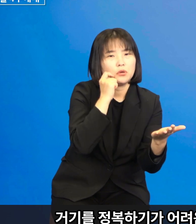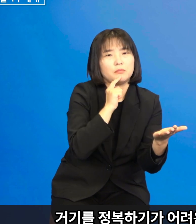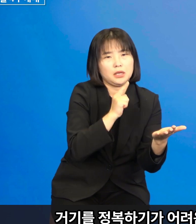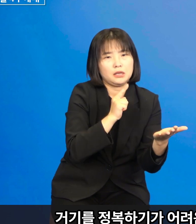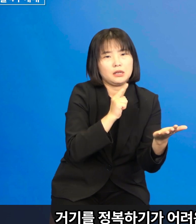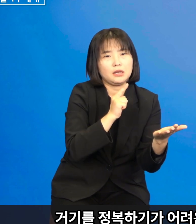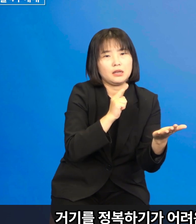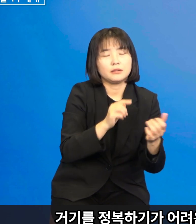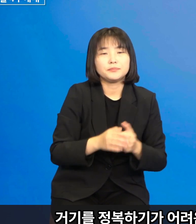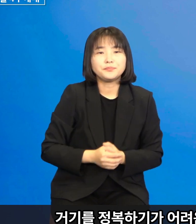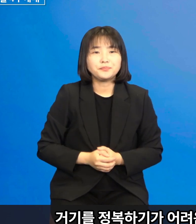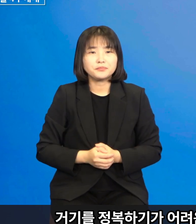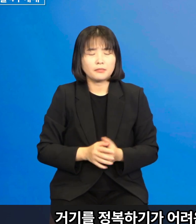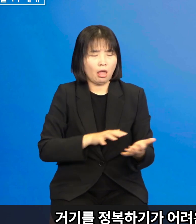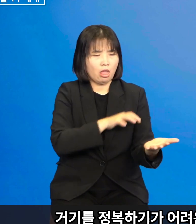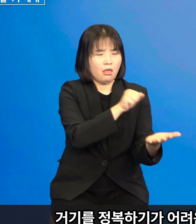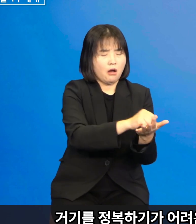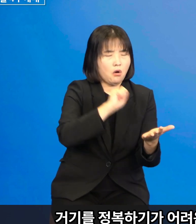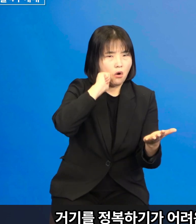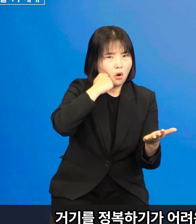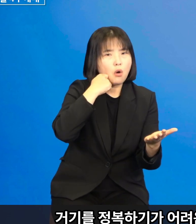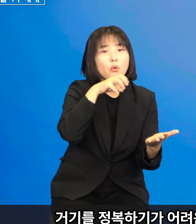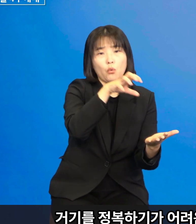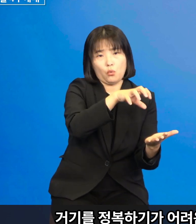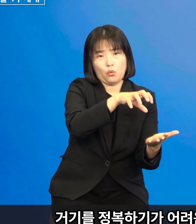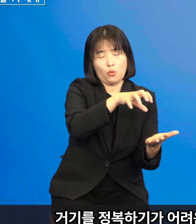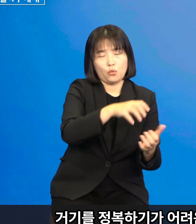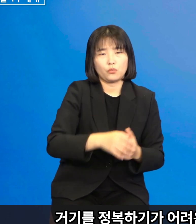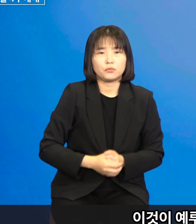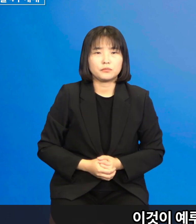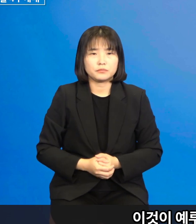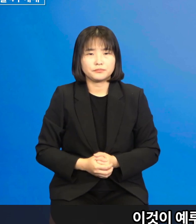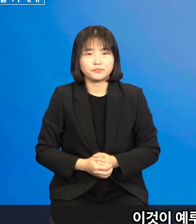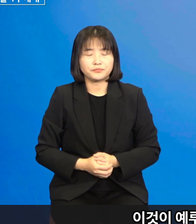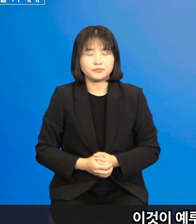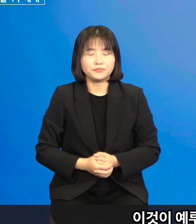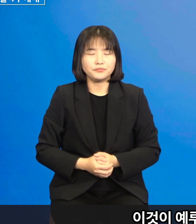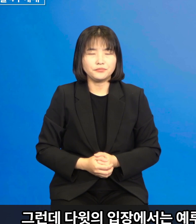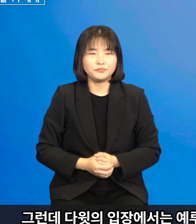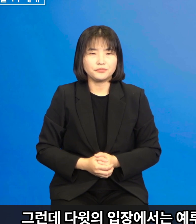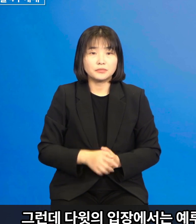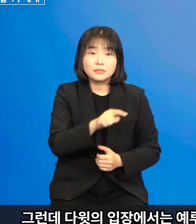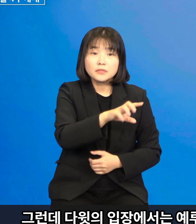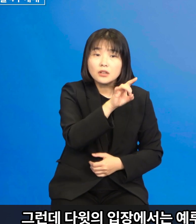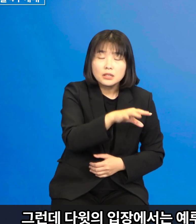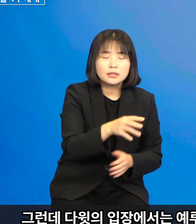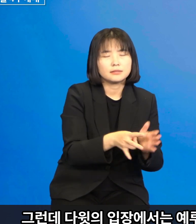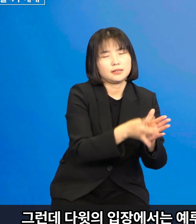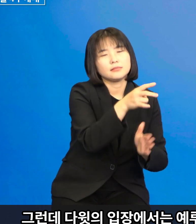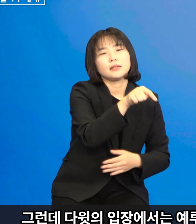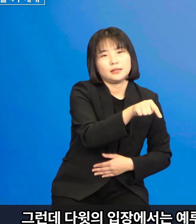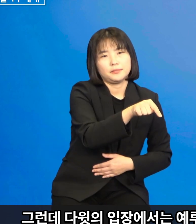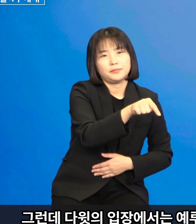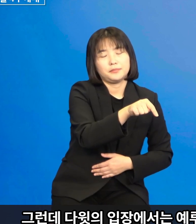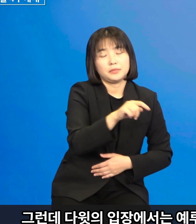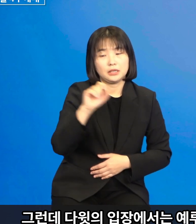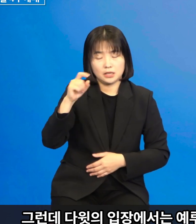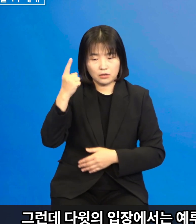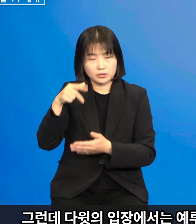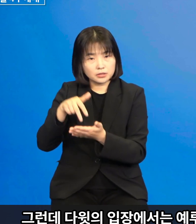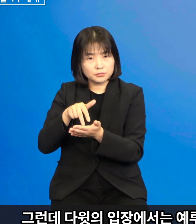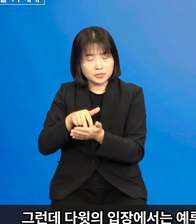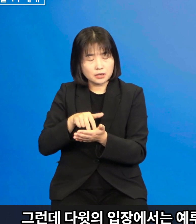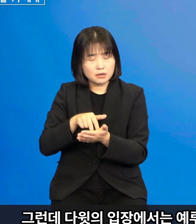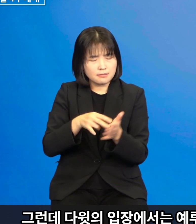거기를 정복하기가 어려운 거예요. 거기는 난공불락이야. 이것이 예루살렘이었습니다. 근데 다윗의 입장에서는